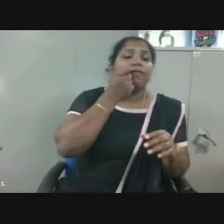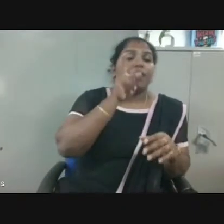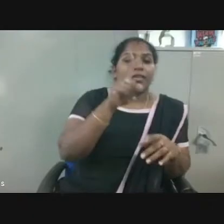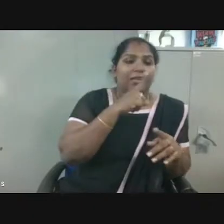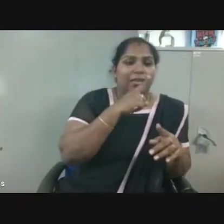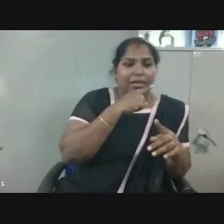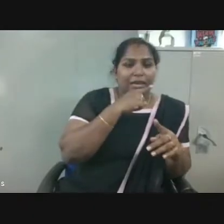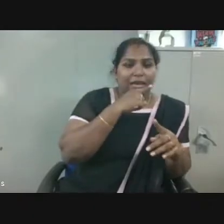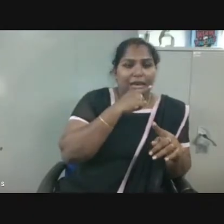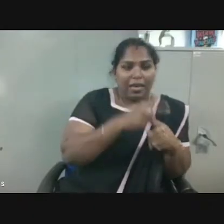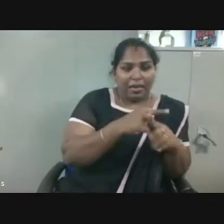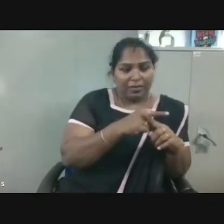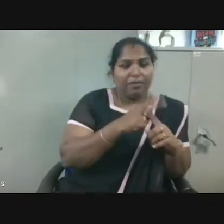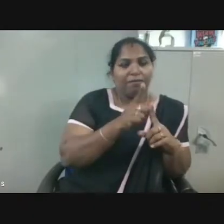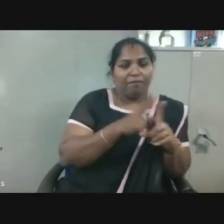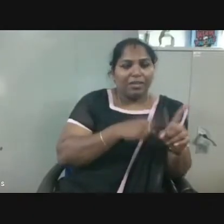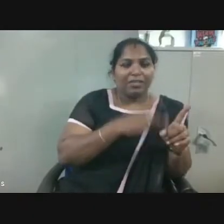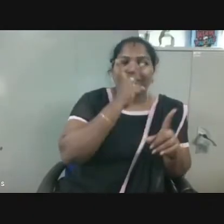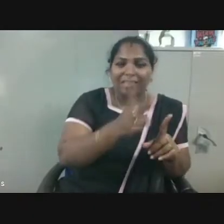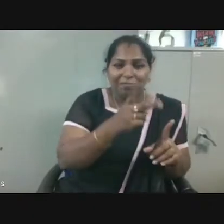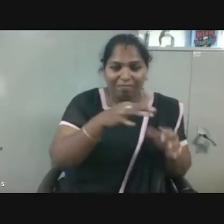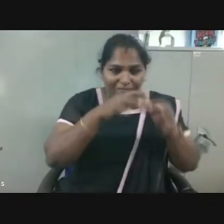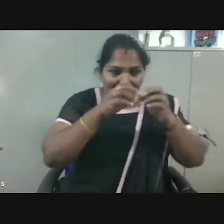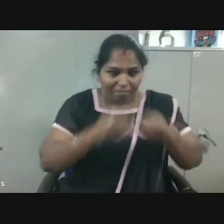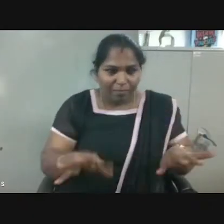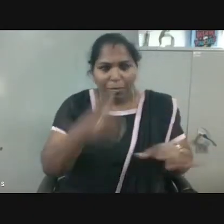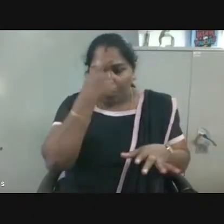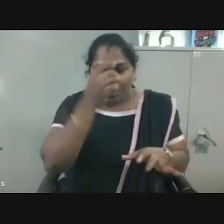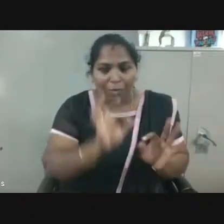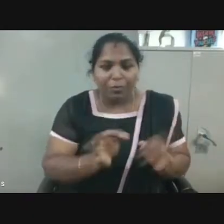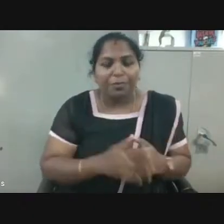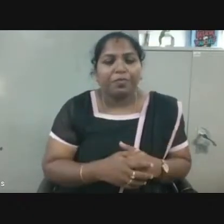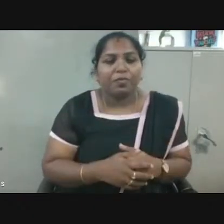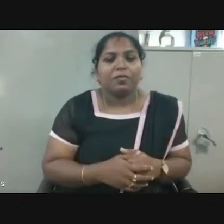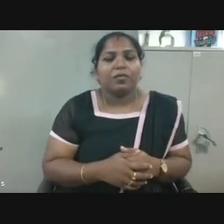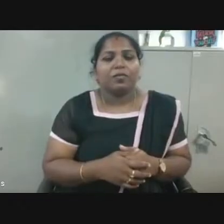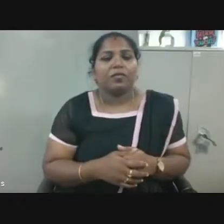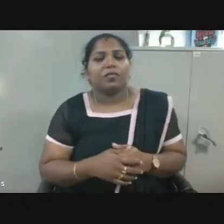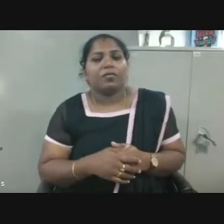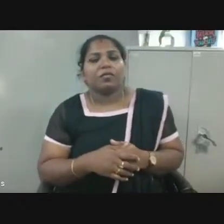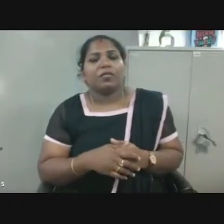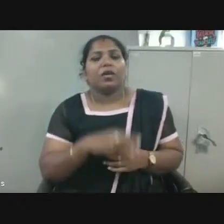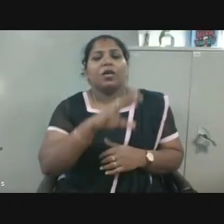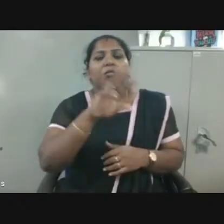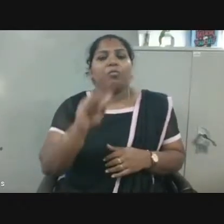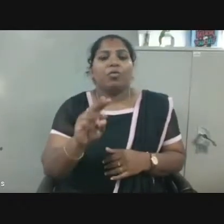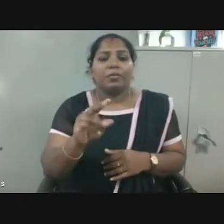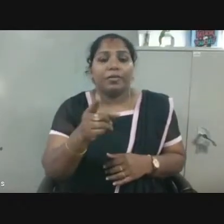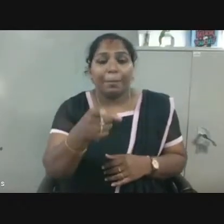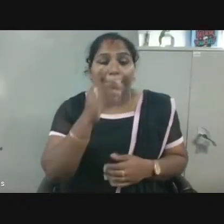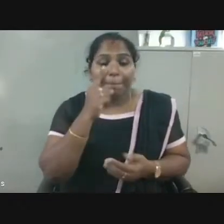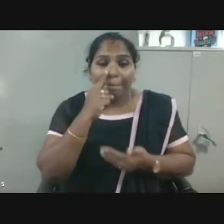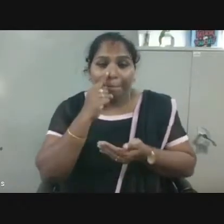എക്സും നല്ല എക്സ് ക്രോമസോമായിട്ട് വരുന്നു, അവർക്കും കുഴപ്പമൊന്നുമില്ല. മൂന്നാമത് വരുന്ന കുട്ടി ആ പെൺകുട്ടിയാണ്. ആ